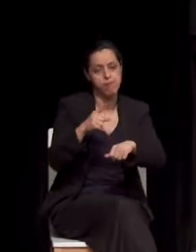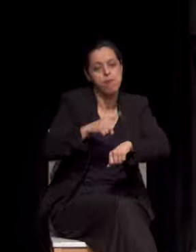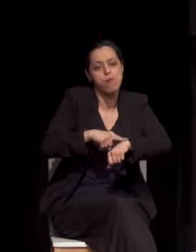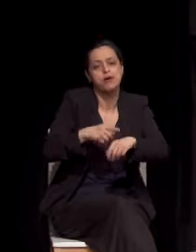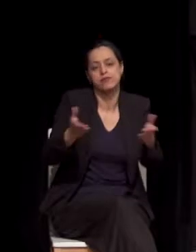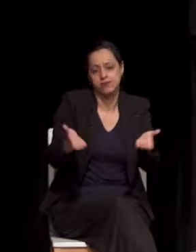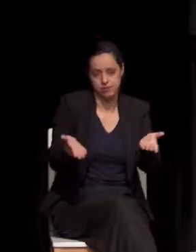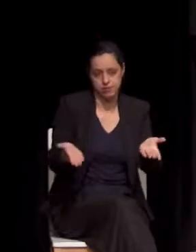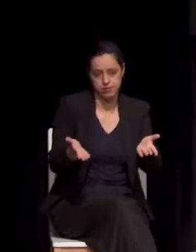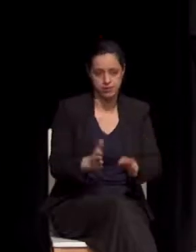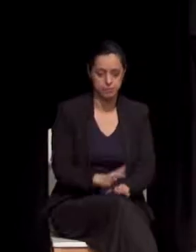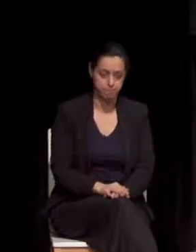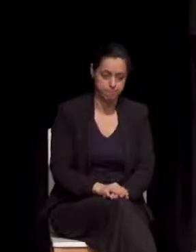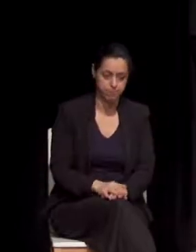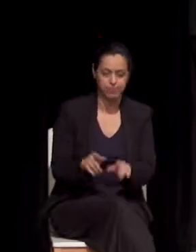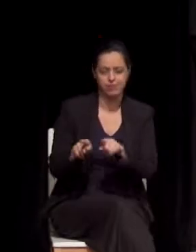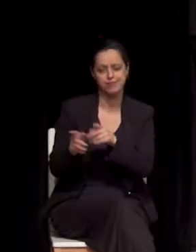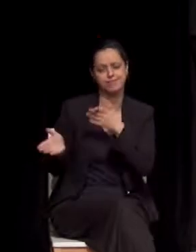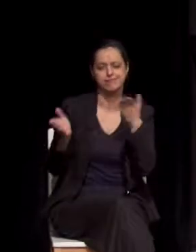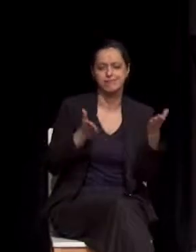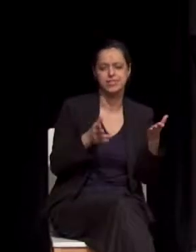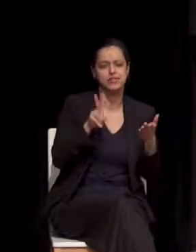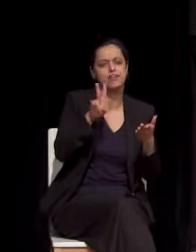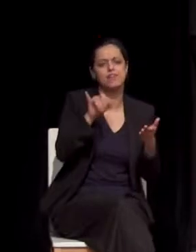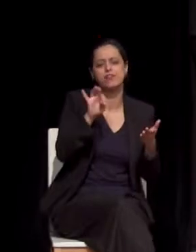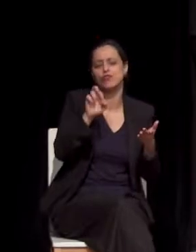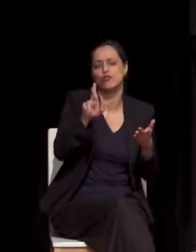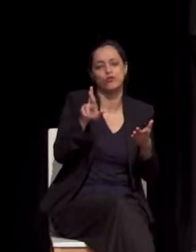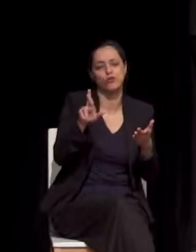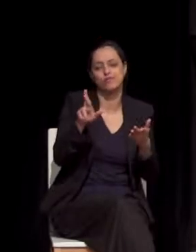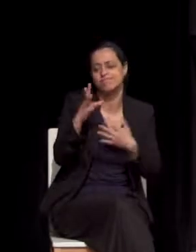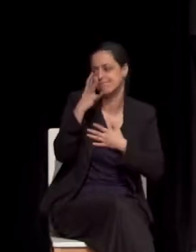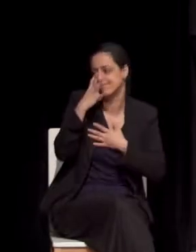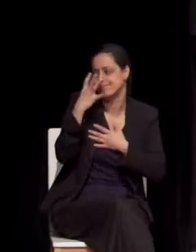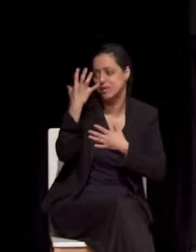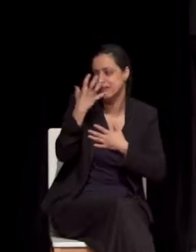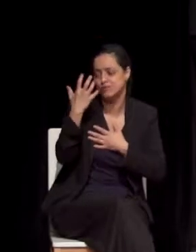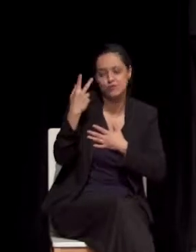O Vitor nos encantou e também nos trouxe